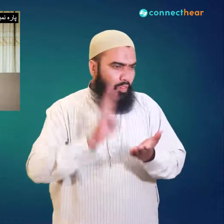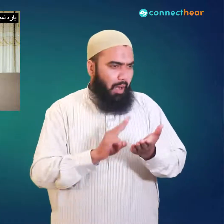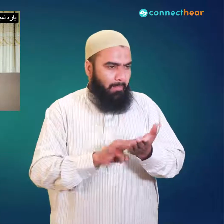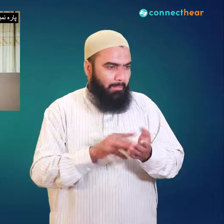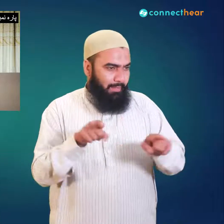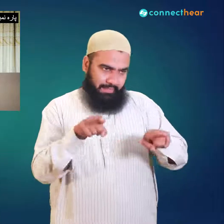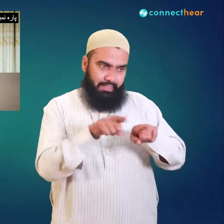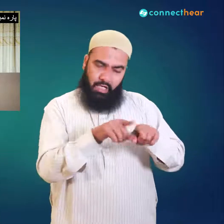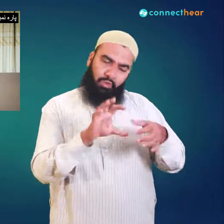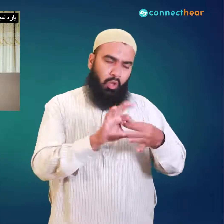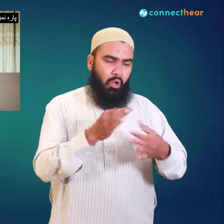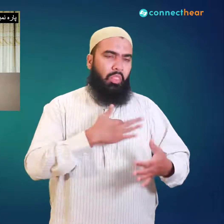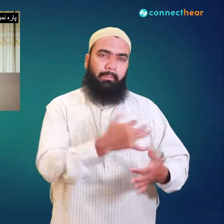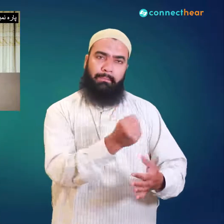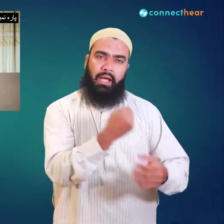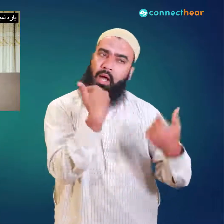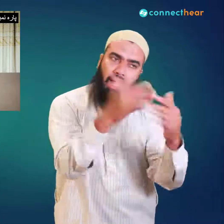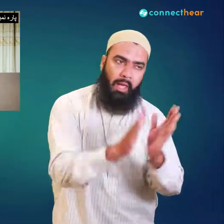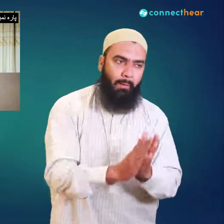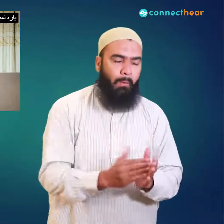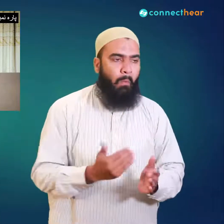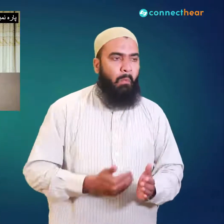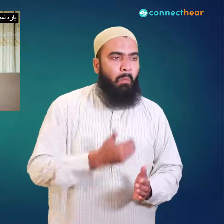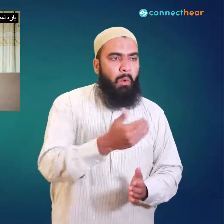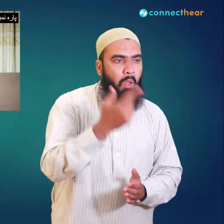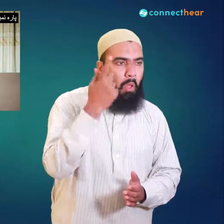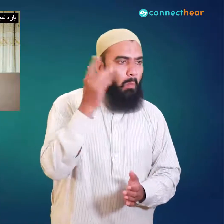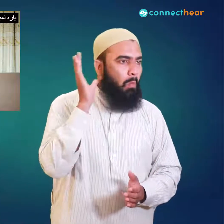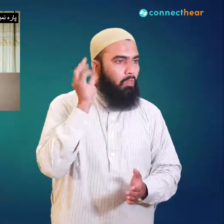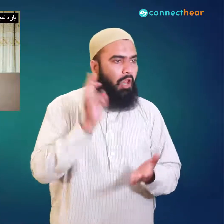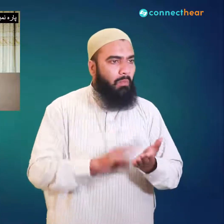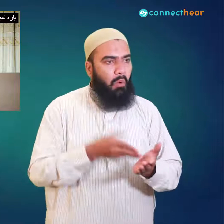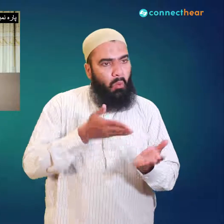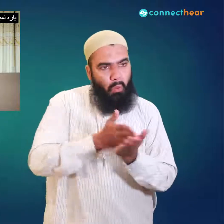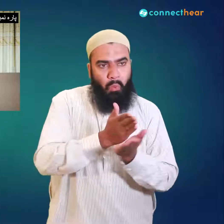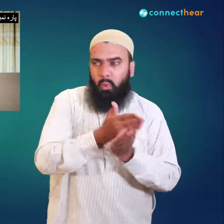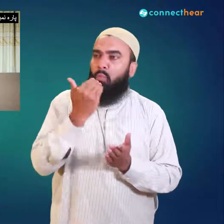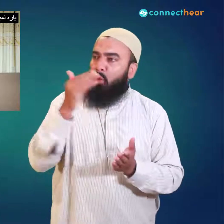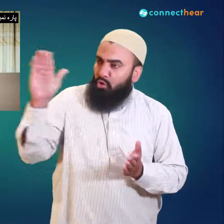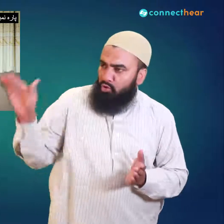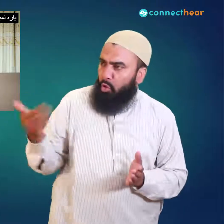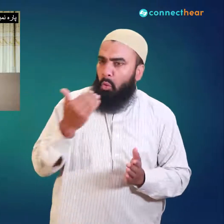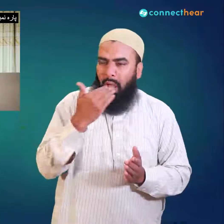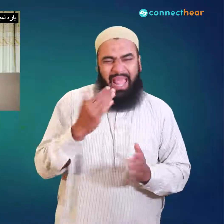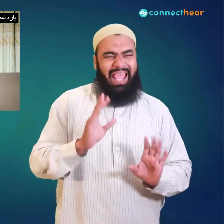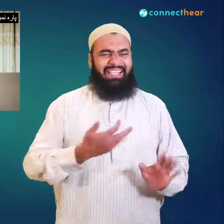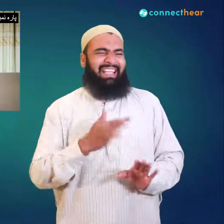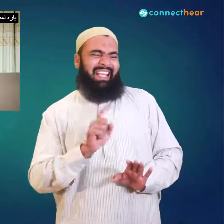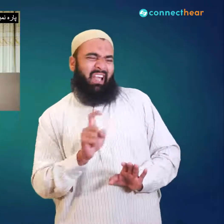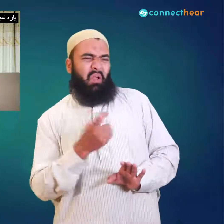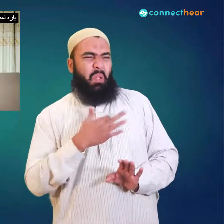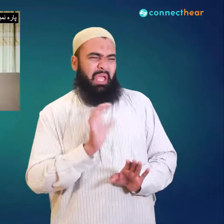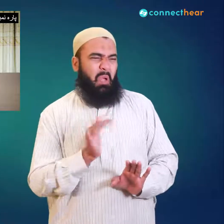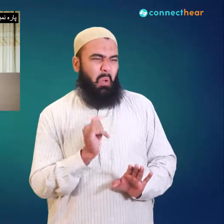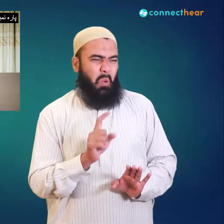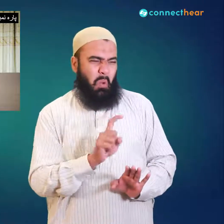پہلے حیلے بہانے کر لیے تھے اور جہاد میں جانے سے عذر کر دیا